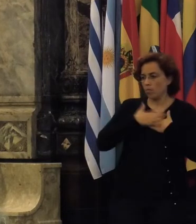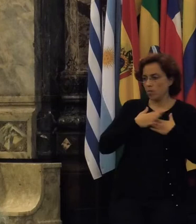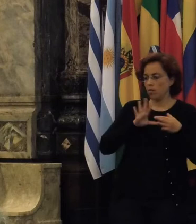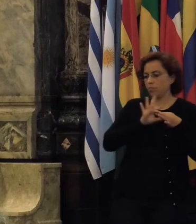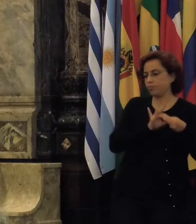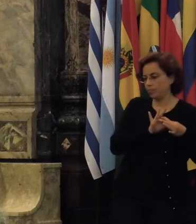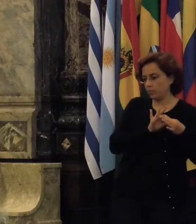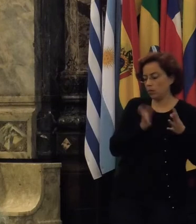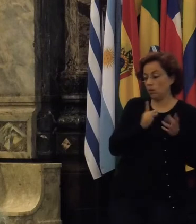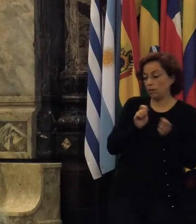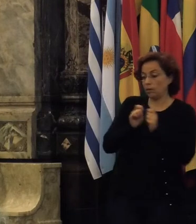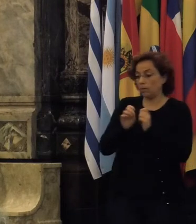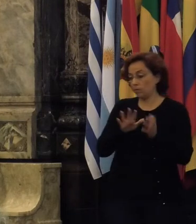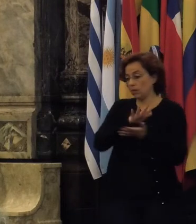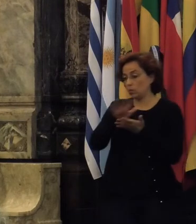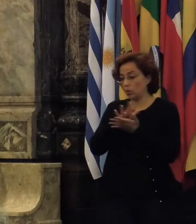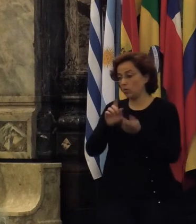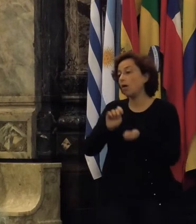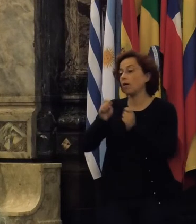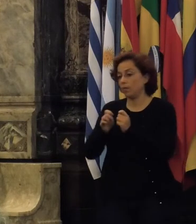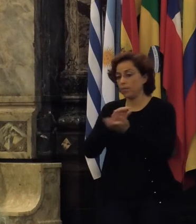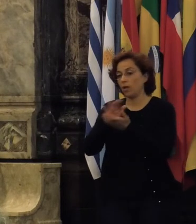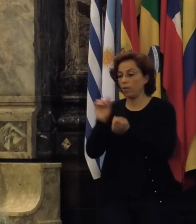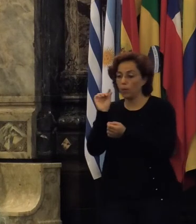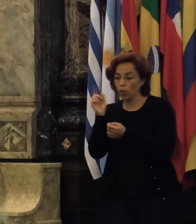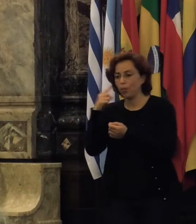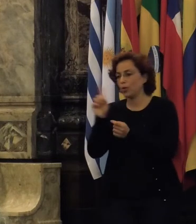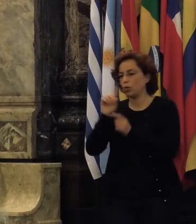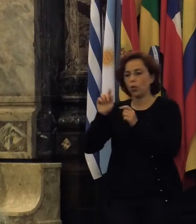cambió alguito, pero no cambió todo en la vida de ese niño. ¿Sí?